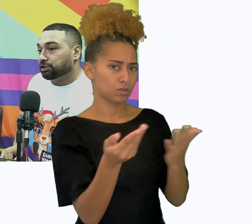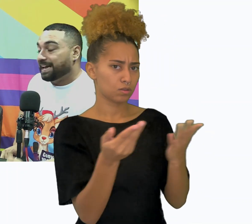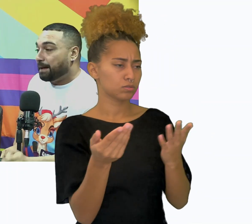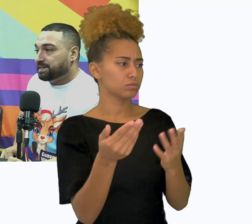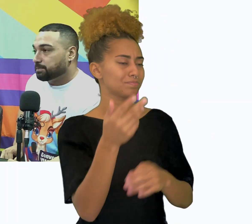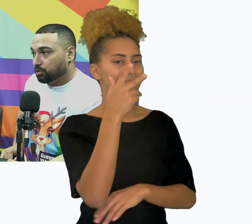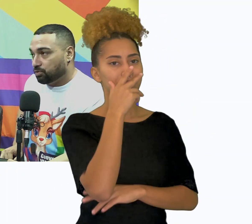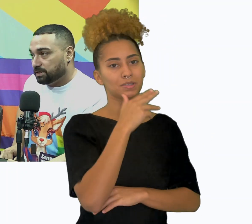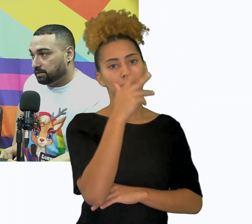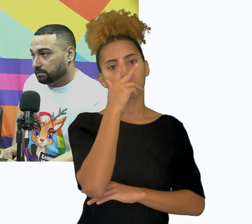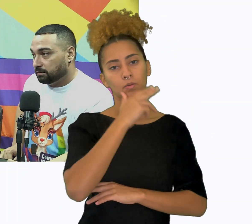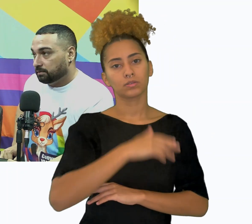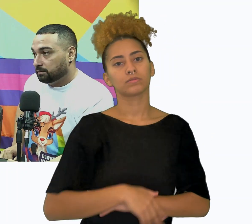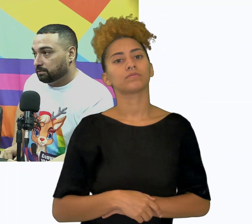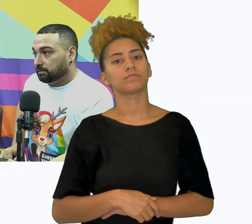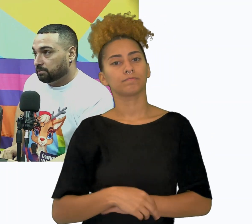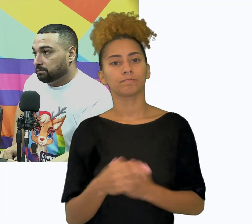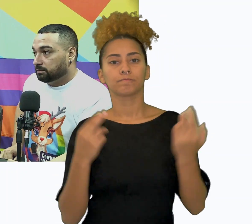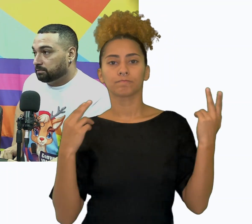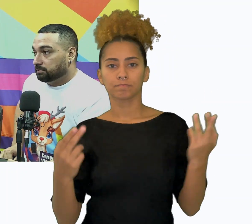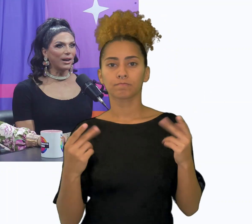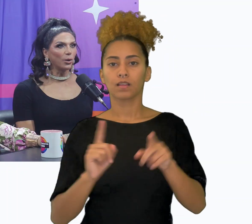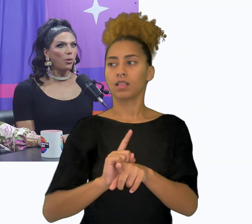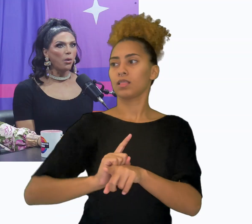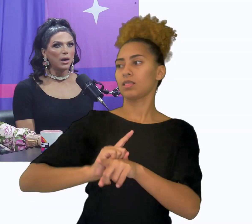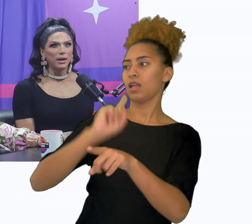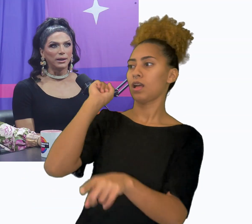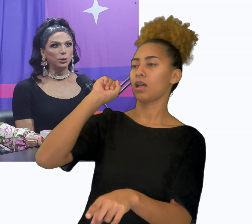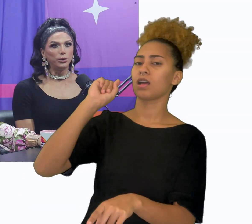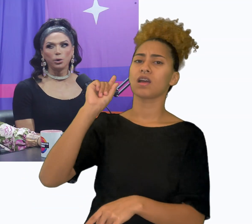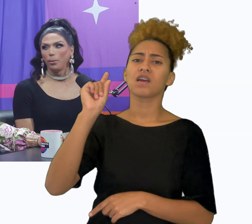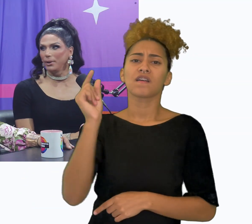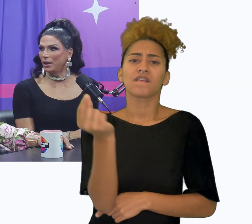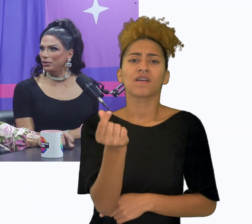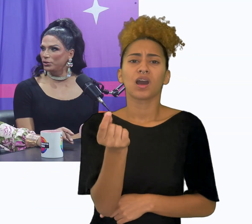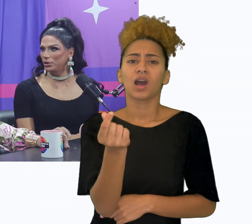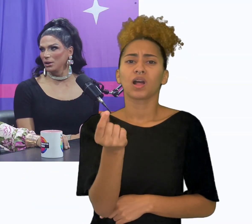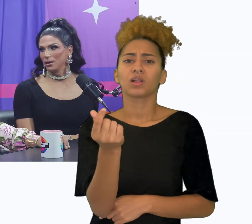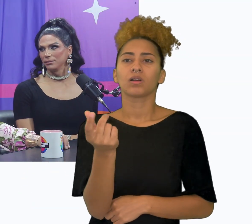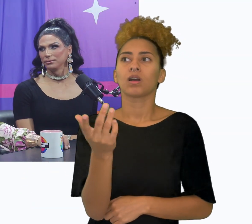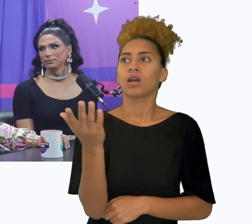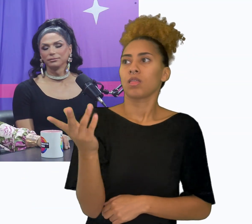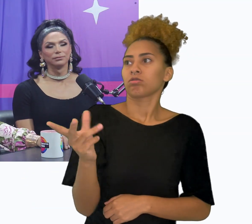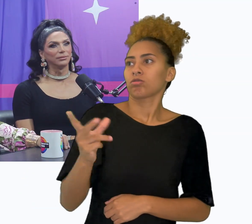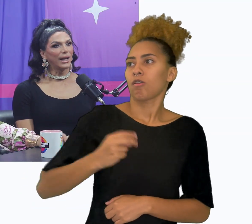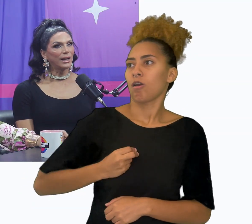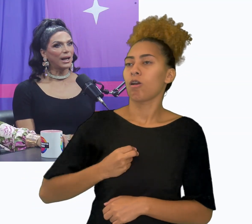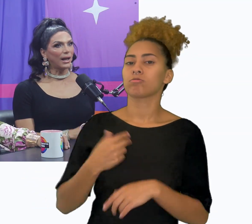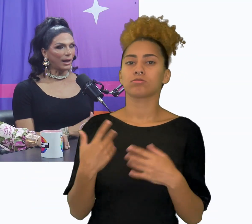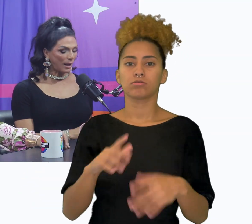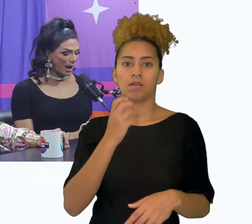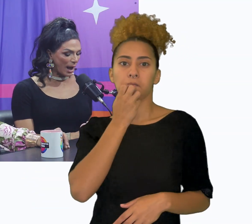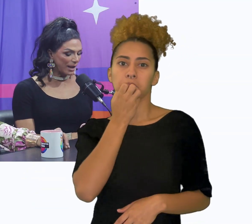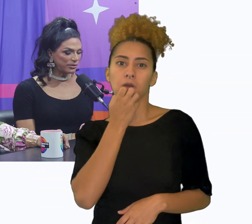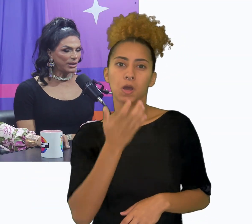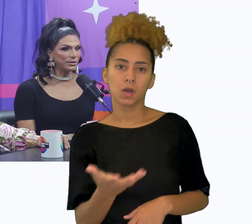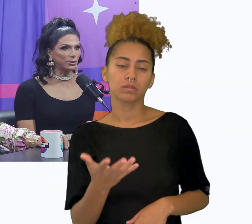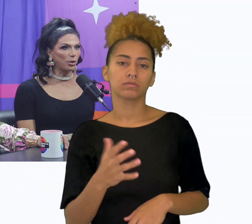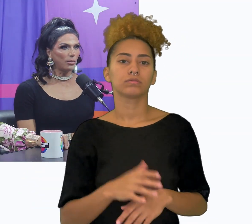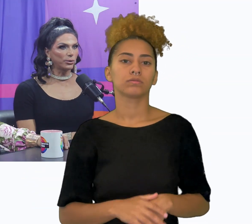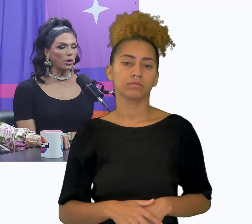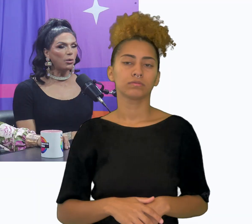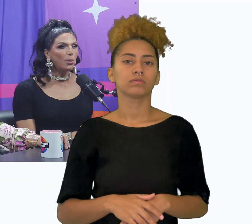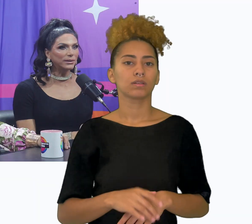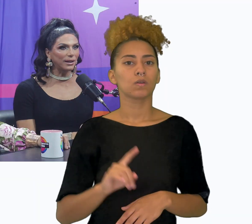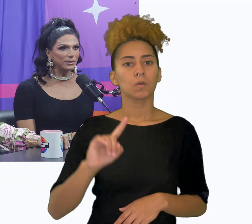hoje, é a mesma coisa. E lá ele tinha um valor que nos surpreendia. Exatamente. Né? Era, sim, às